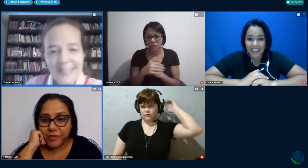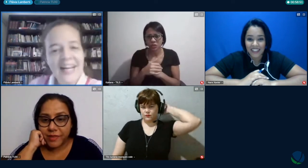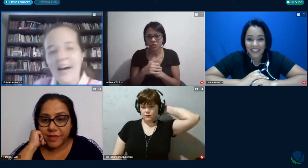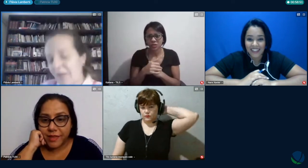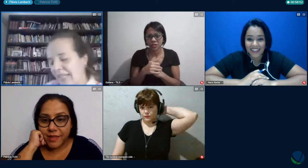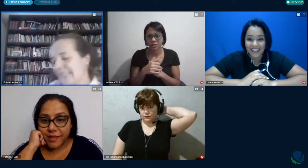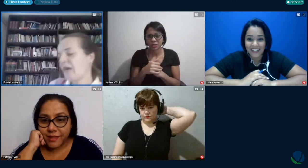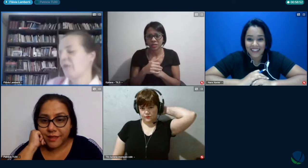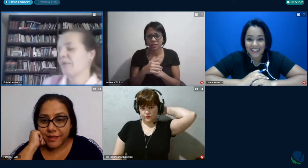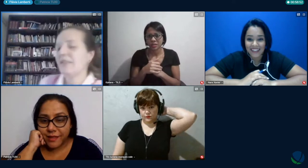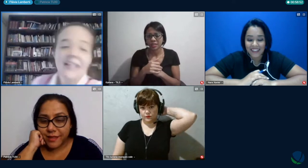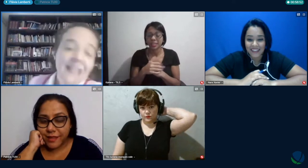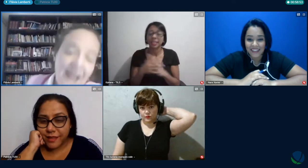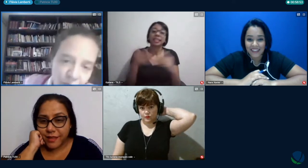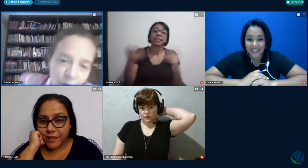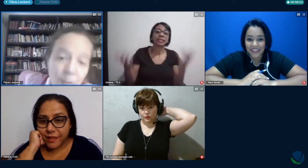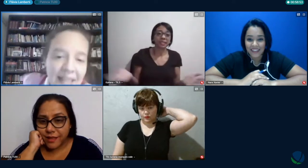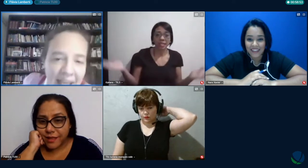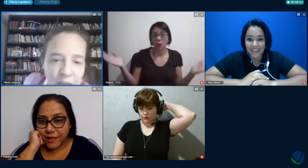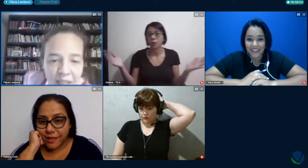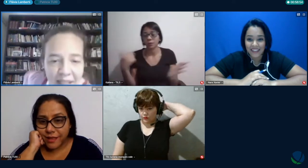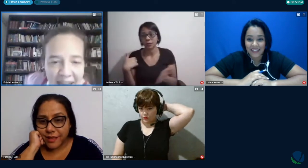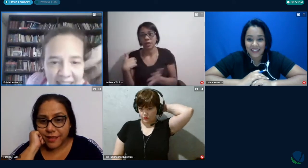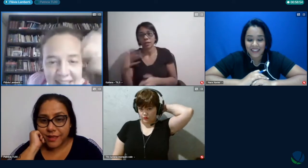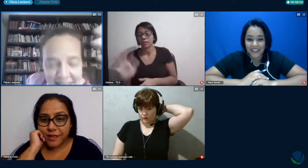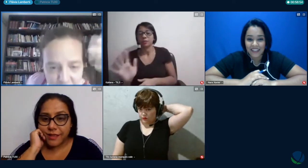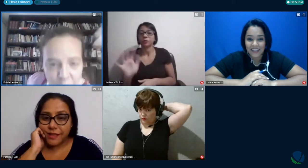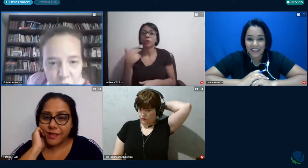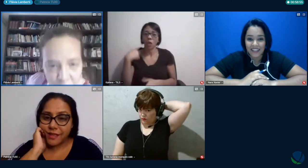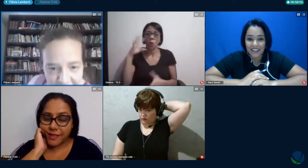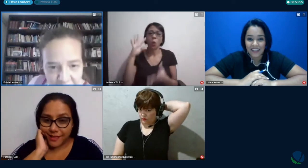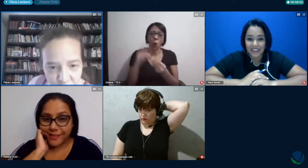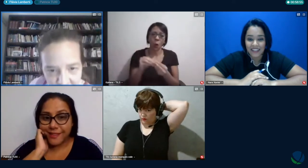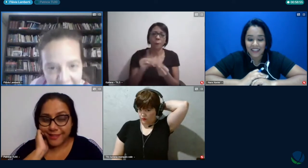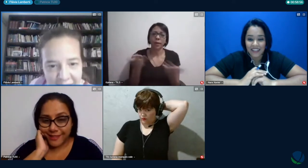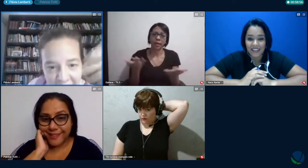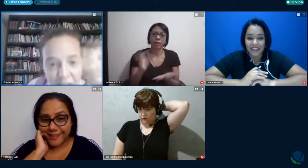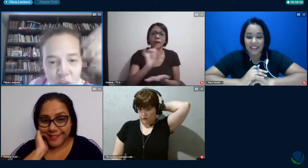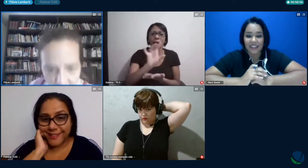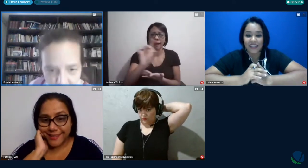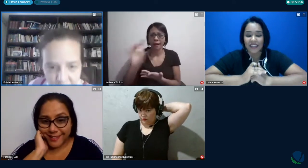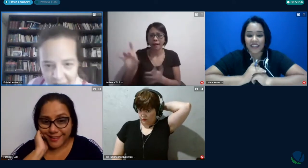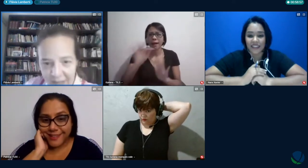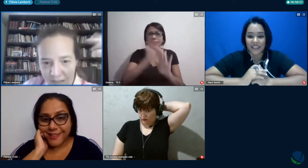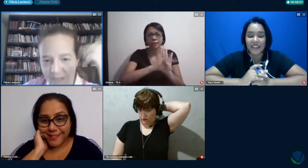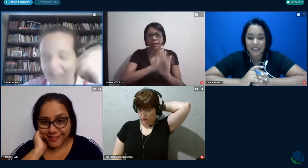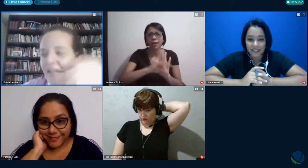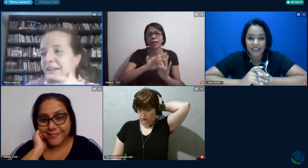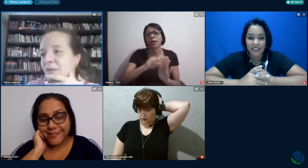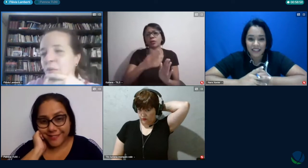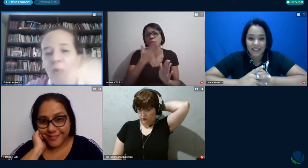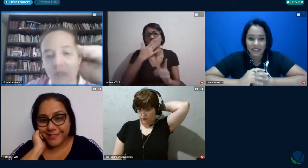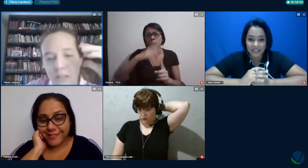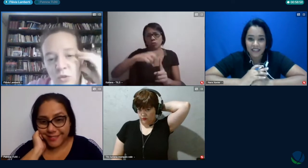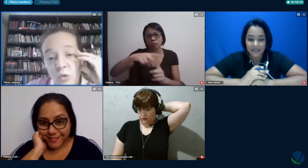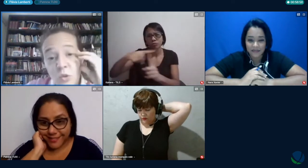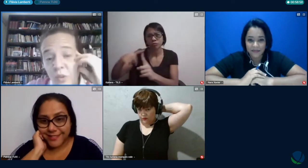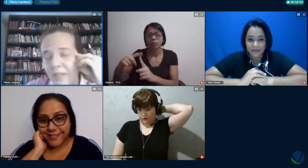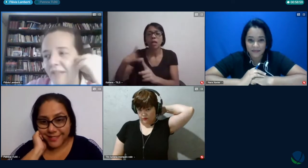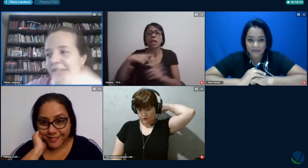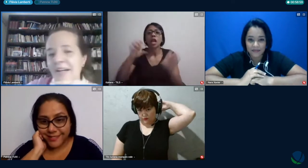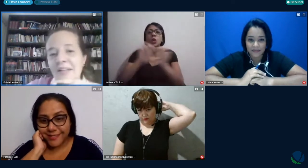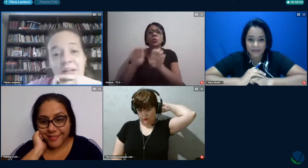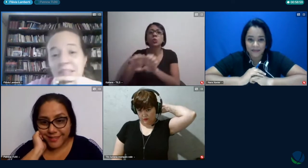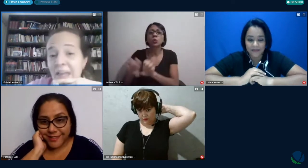procurar. Não, eu entendo que cada tipo de texto, né, exige uma outra, né, uma outra